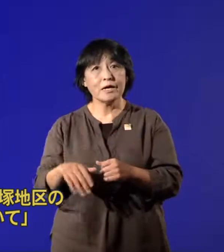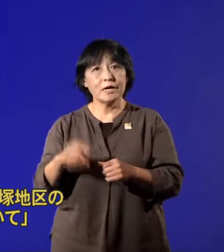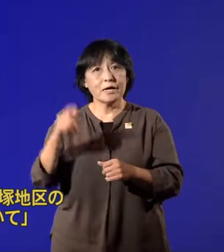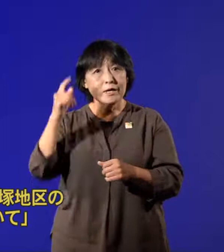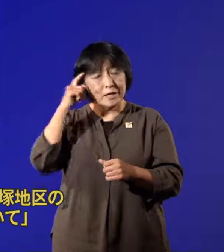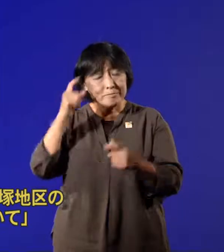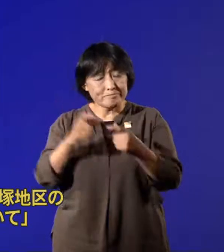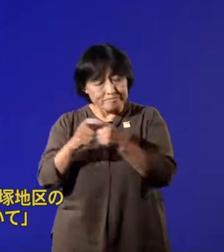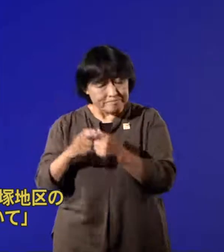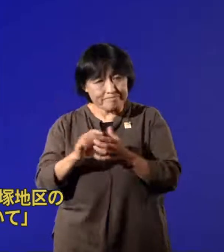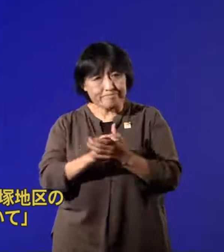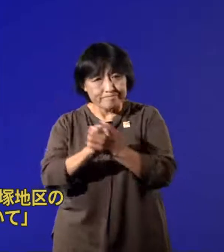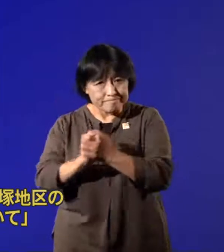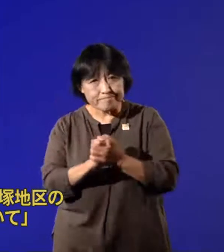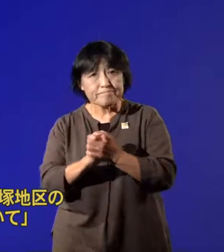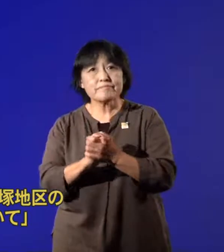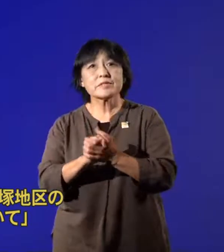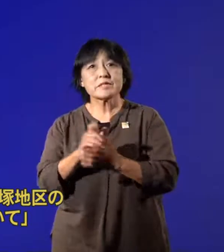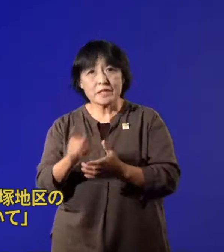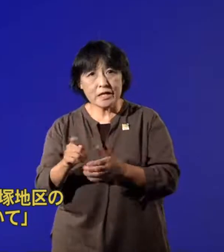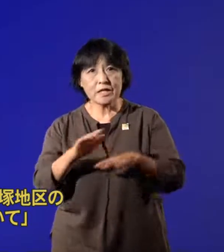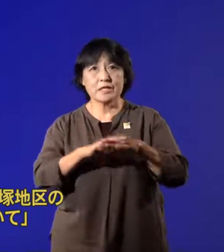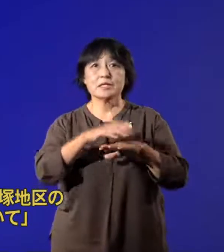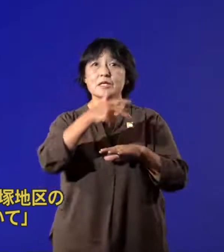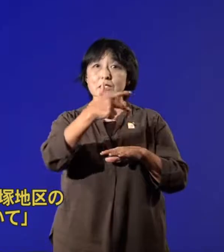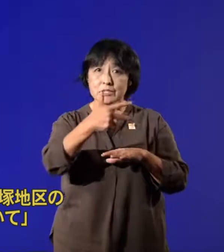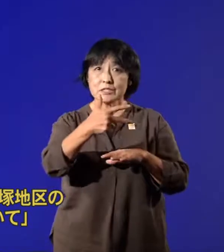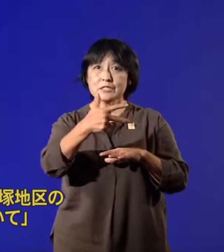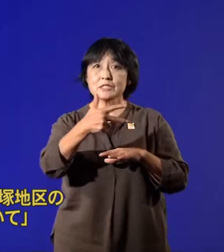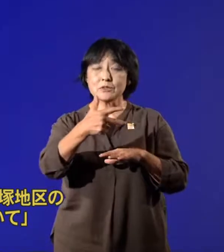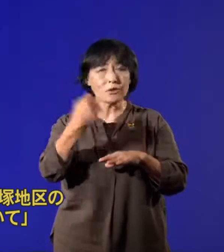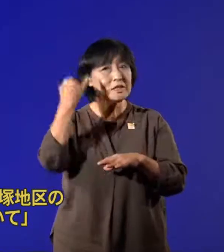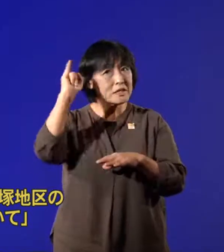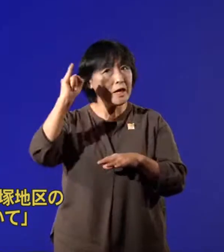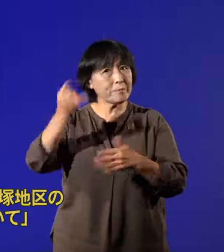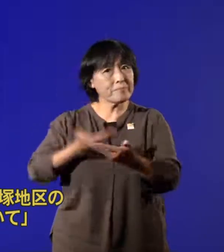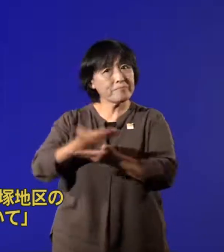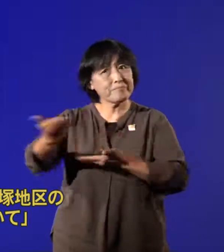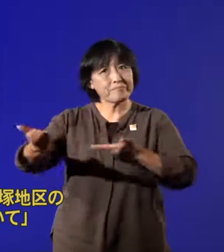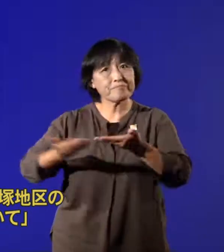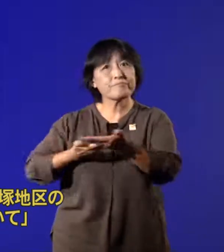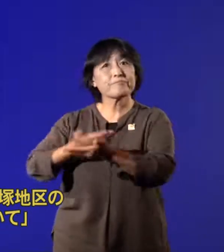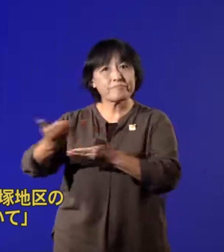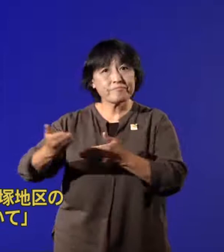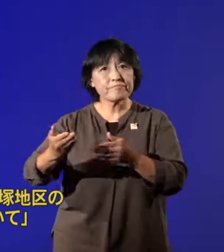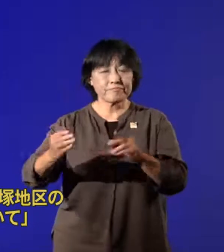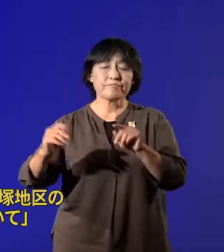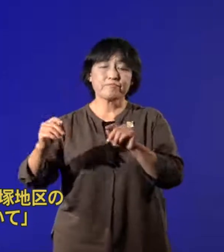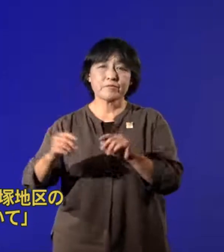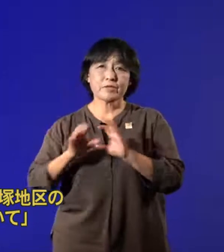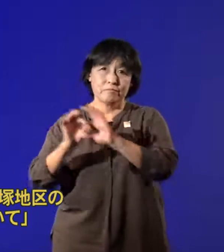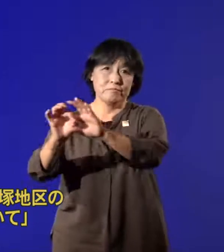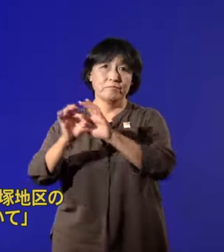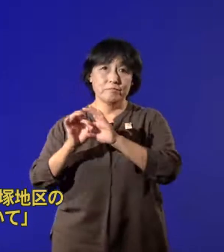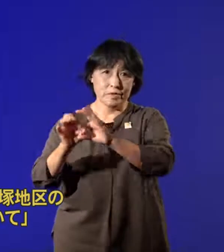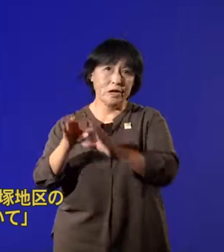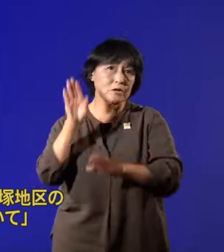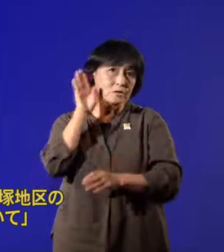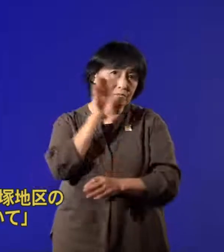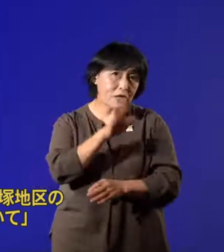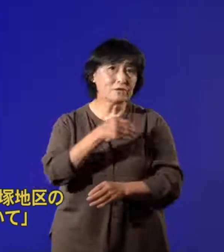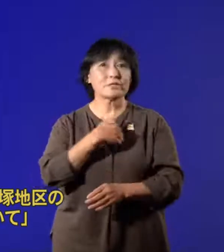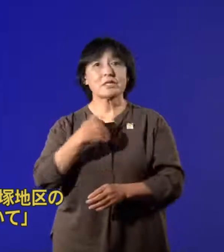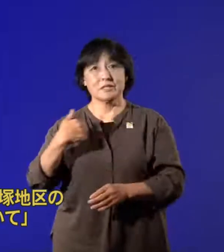て、市との意見キャッチボールがうまくできた、意思疎通がうまくできたということだとか、あ